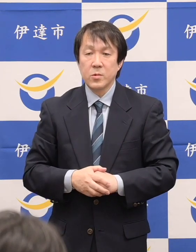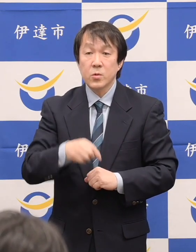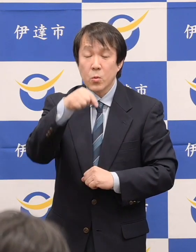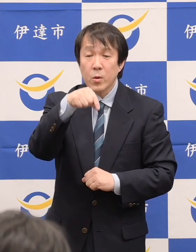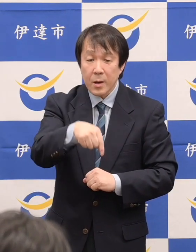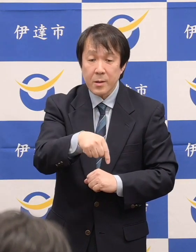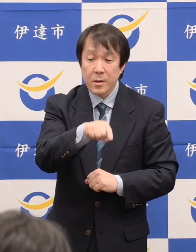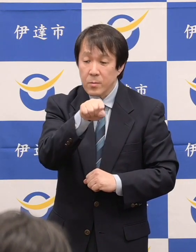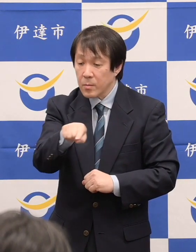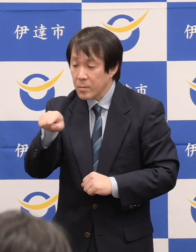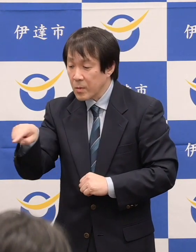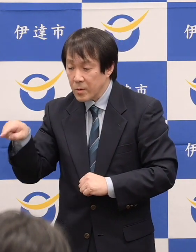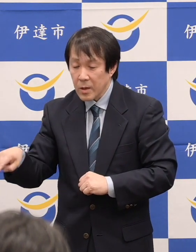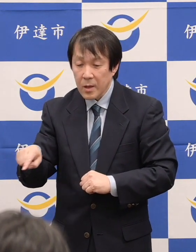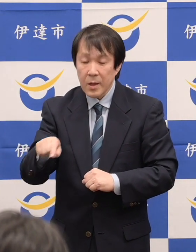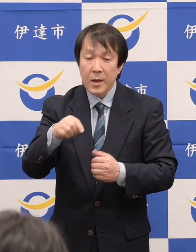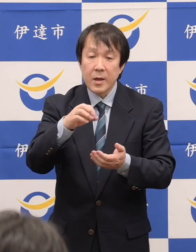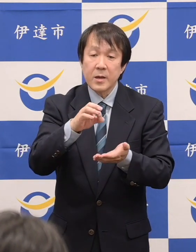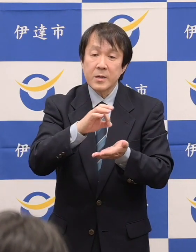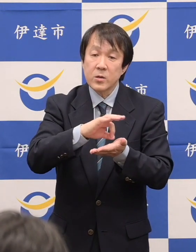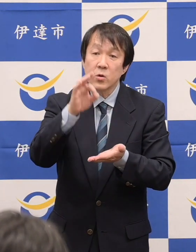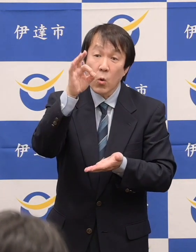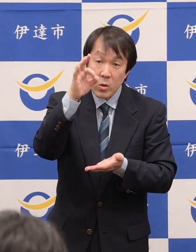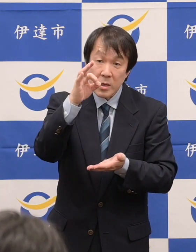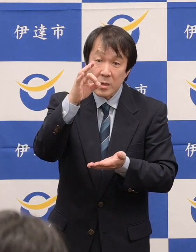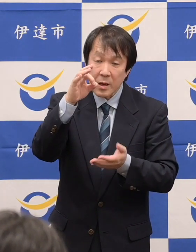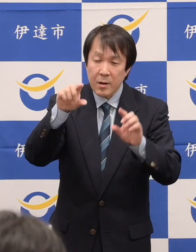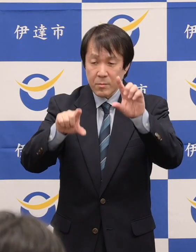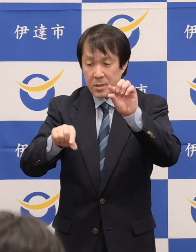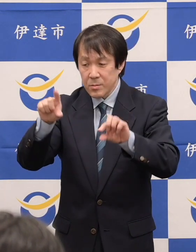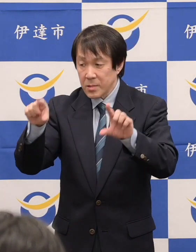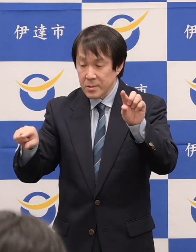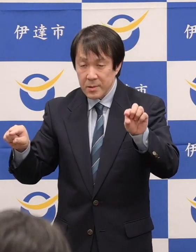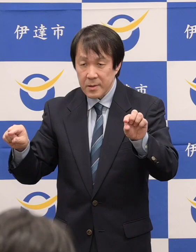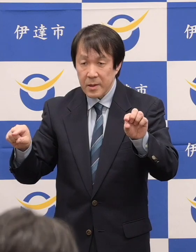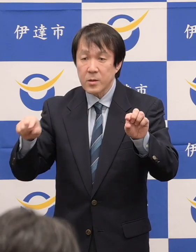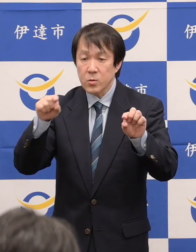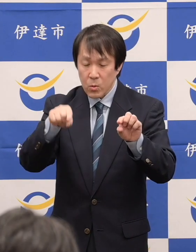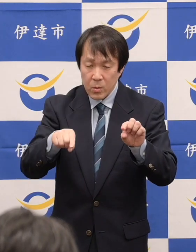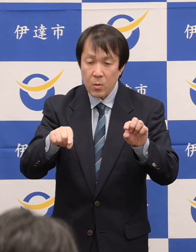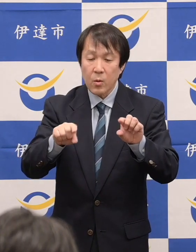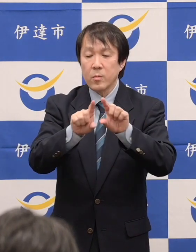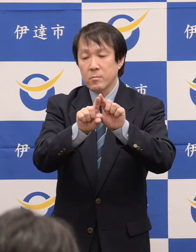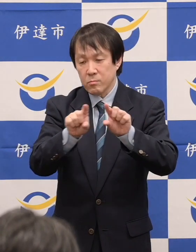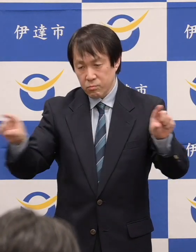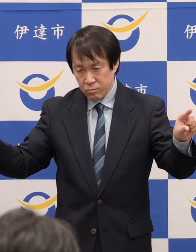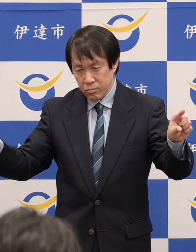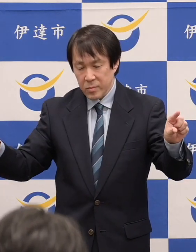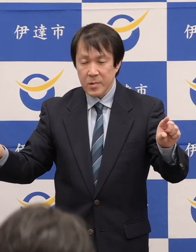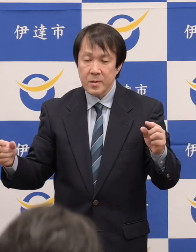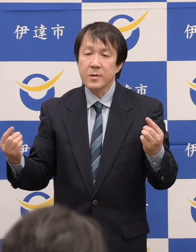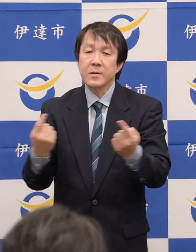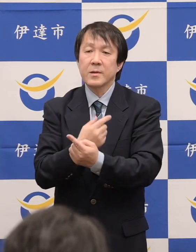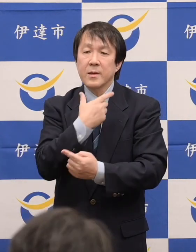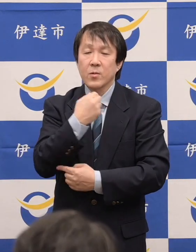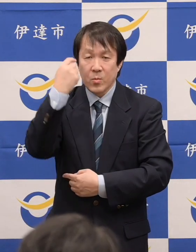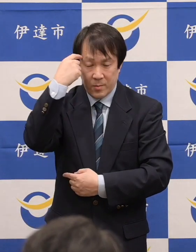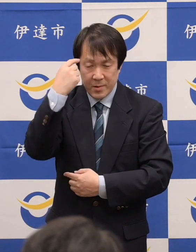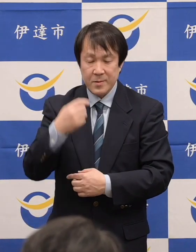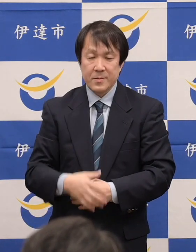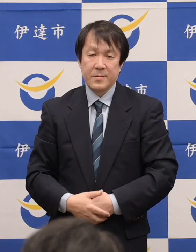がそれぞれですね、統一されていなかったというところがありますので、その料金の統一を図ってまいりたいと考えています。